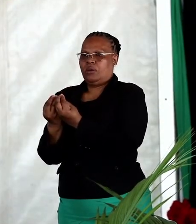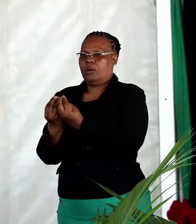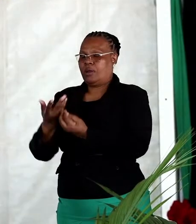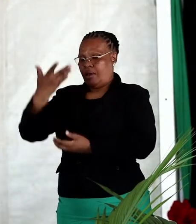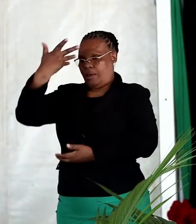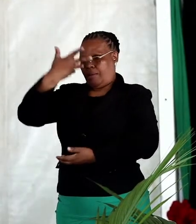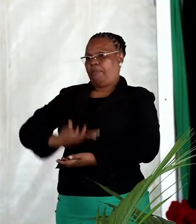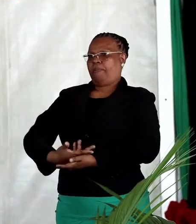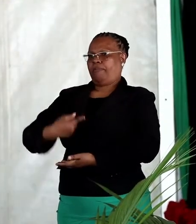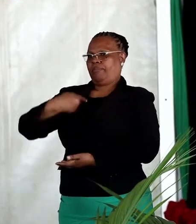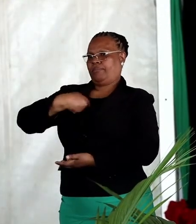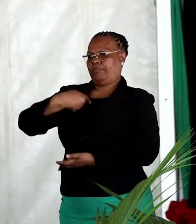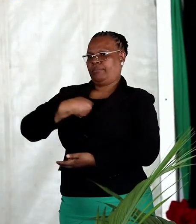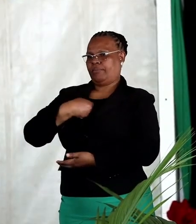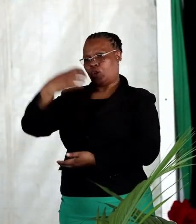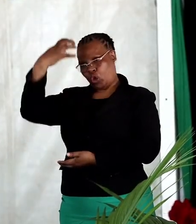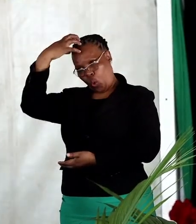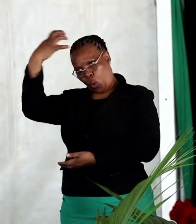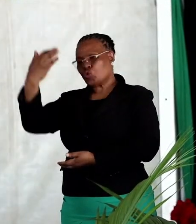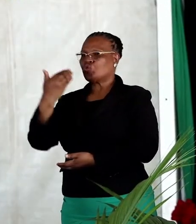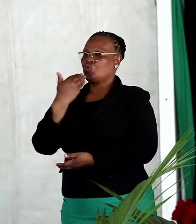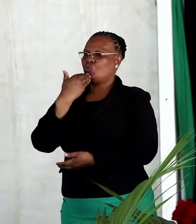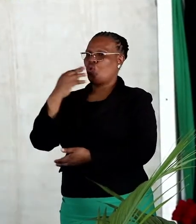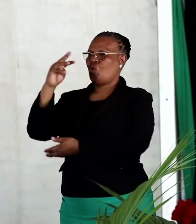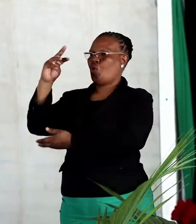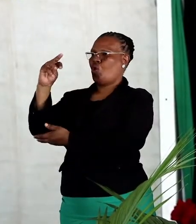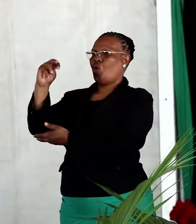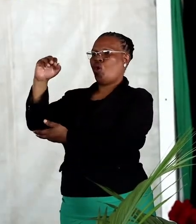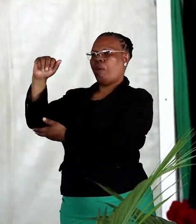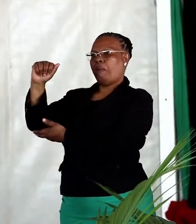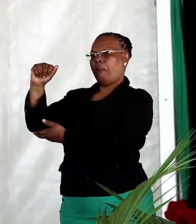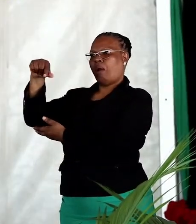Umnandi ngunkosi uMaqoma phaya